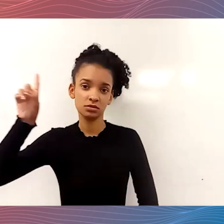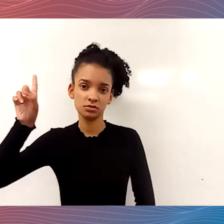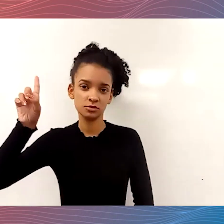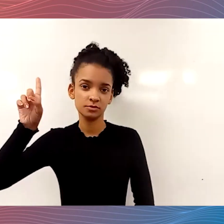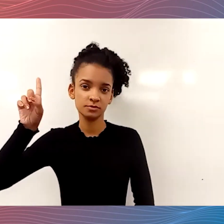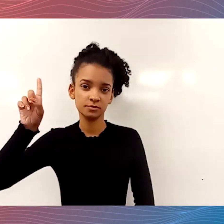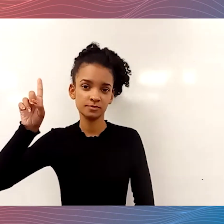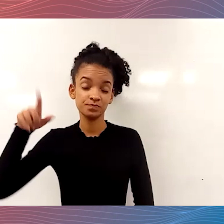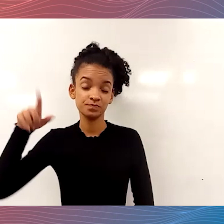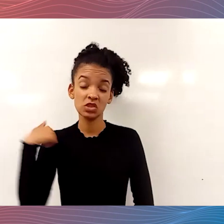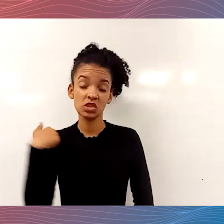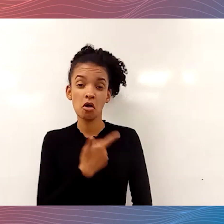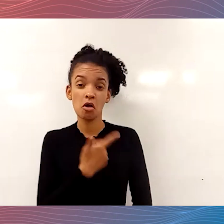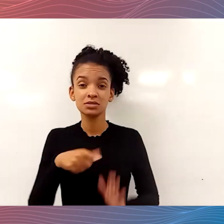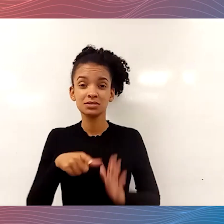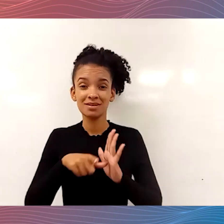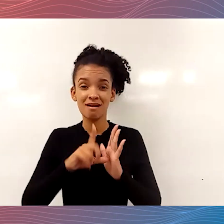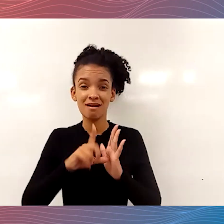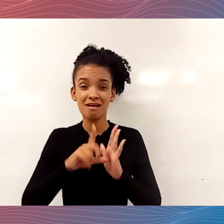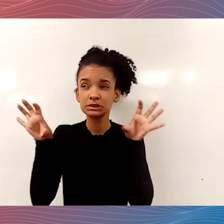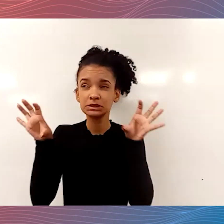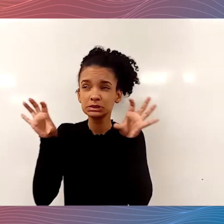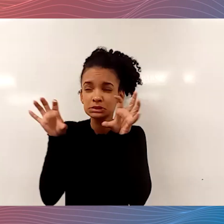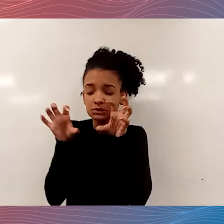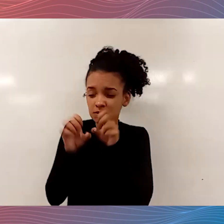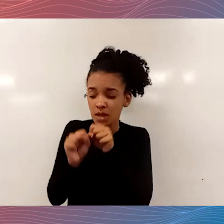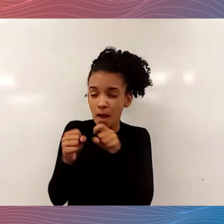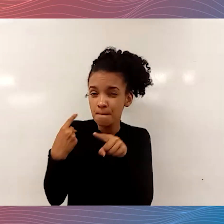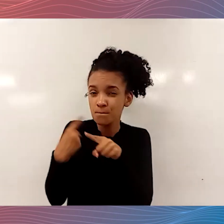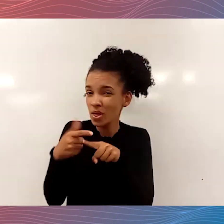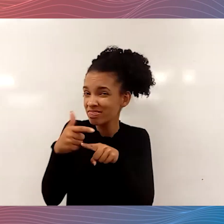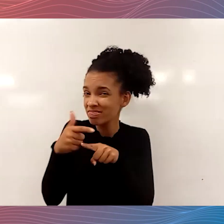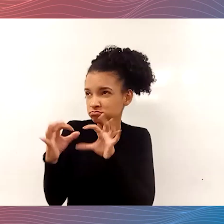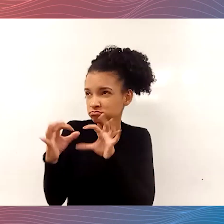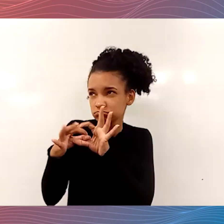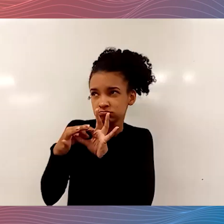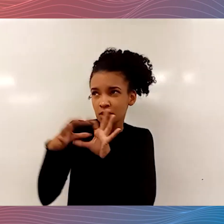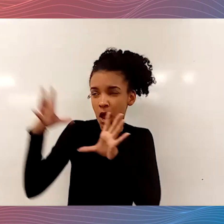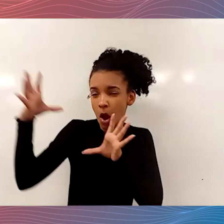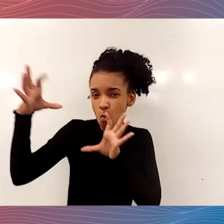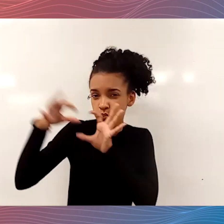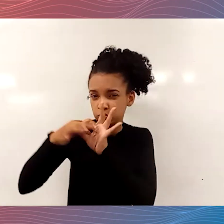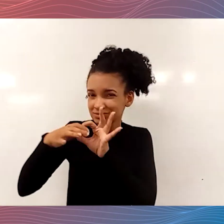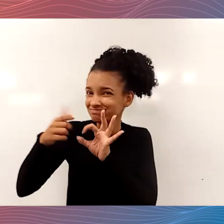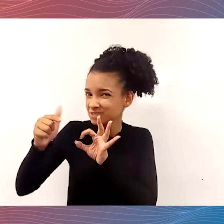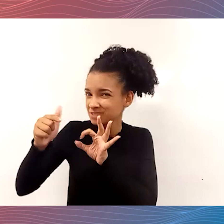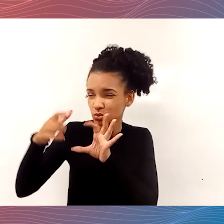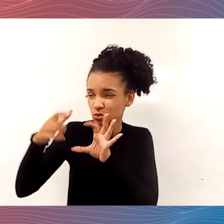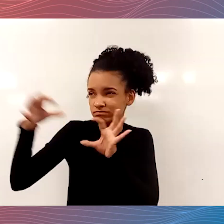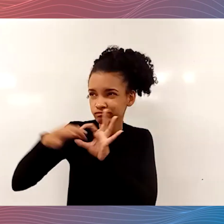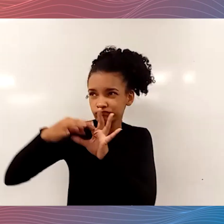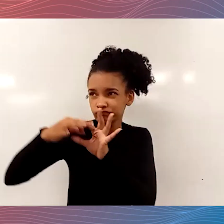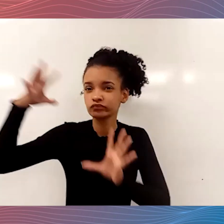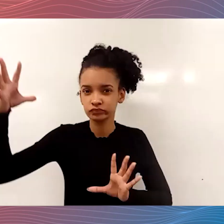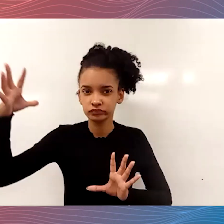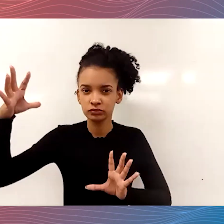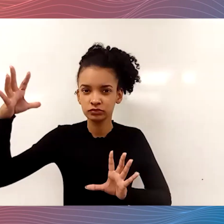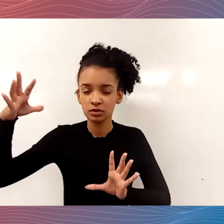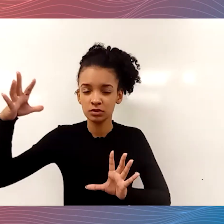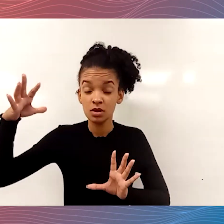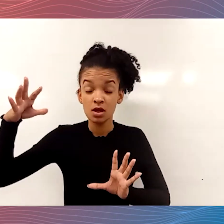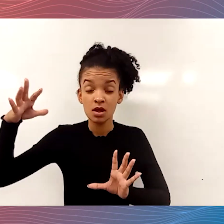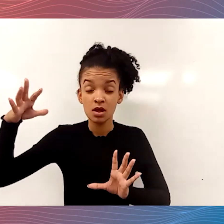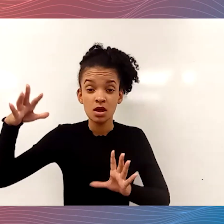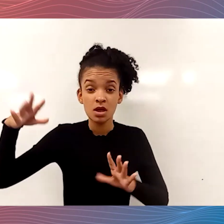trevas, pois estávamos desconectados de Deus, estávamos alheios à vida de Deus, estávamos, né, por causa